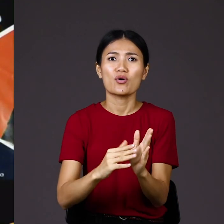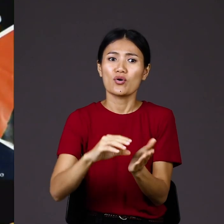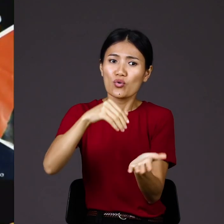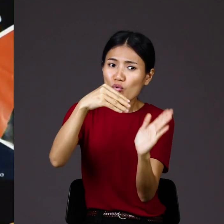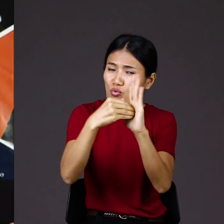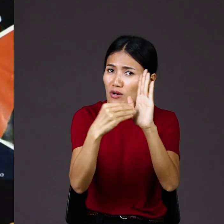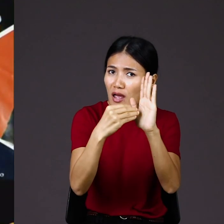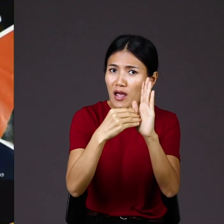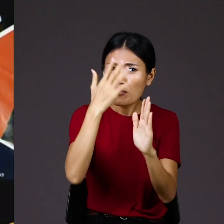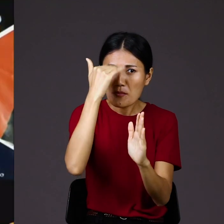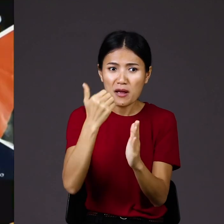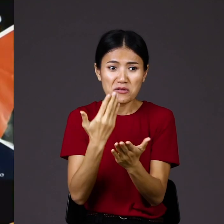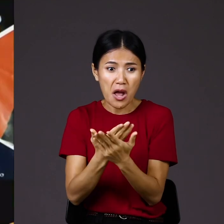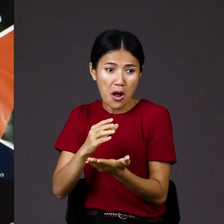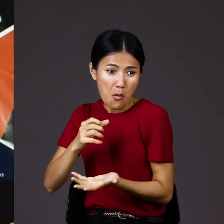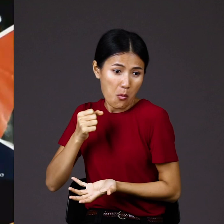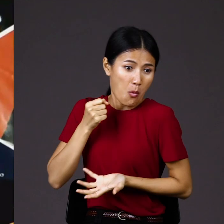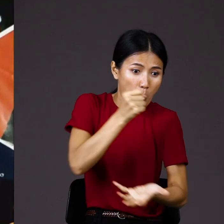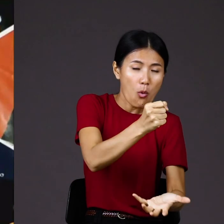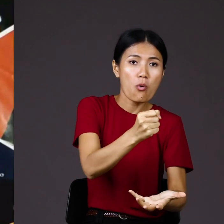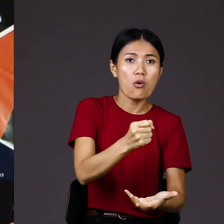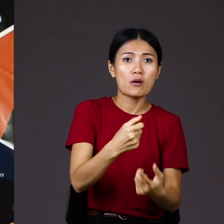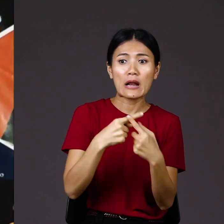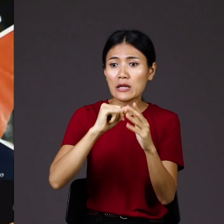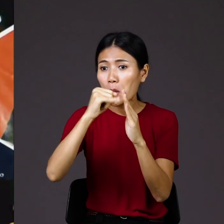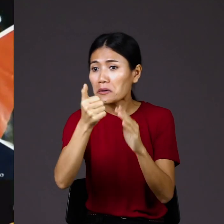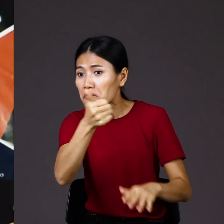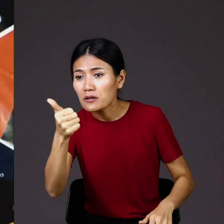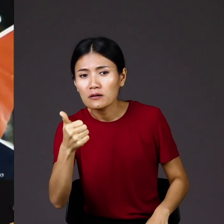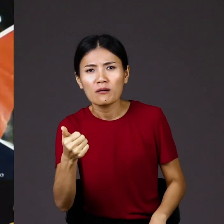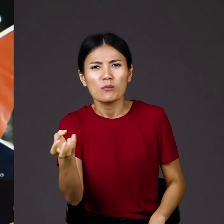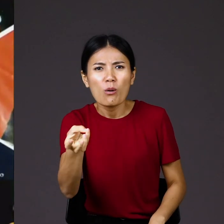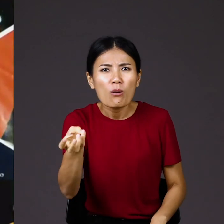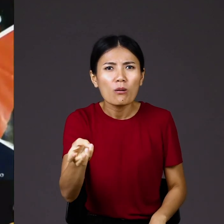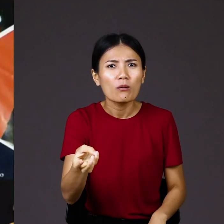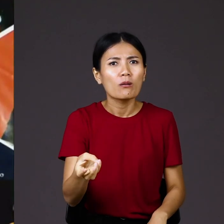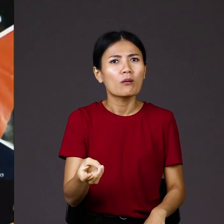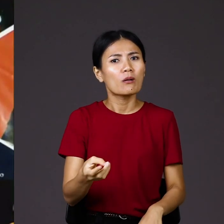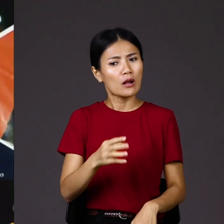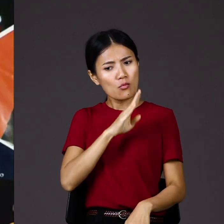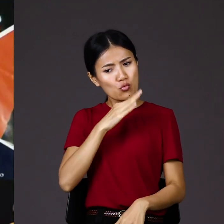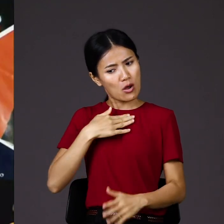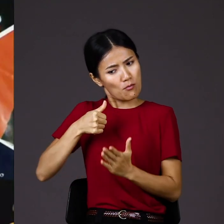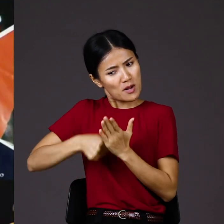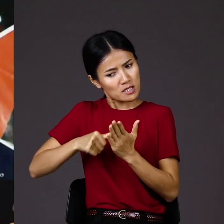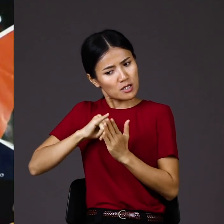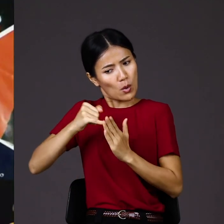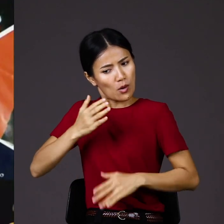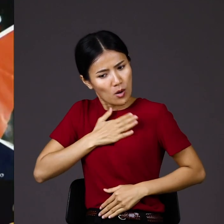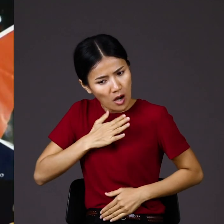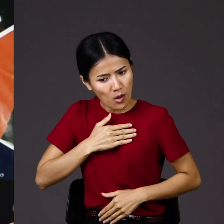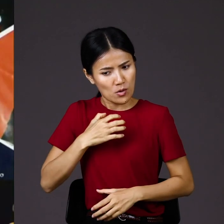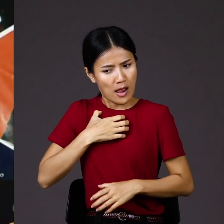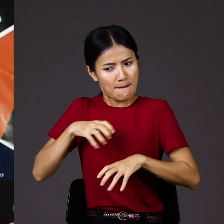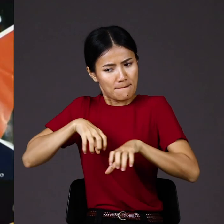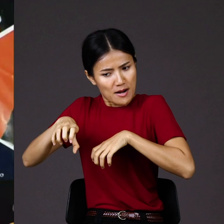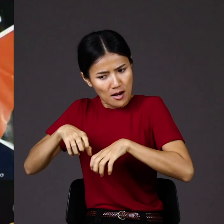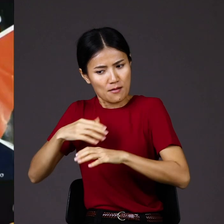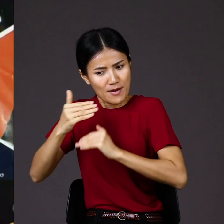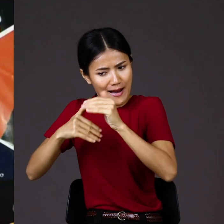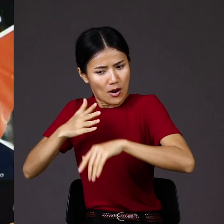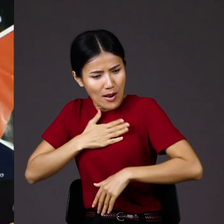ทำไมภาษีของพวกเราจะจัดการกับจะบริหารอะไรสักอย่างต้องไปขออนุญาตจากส่วนกลาง